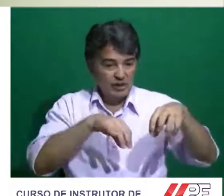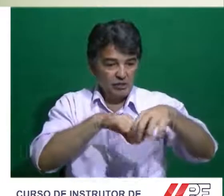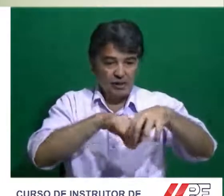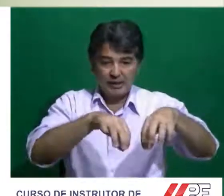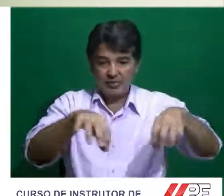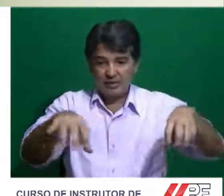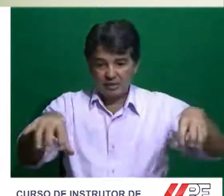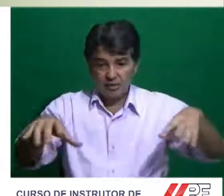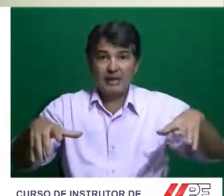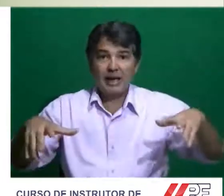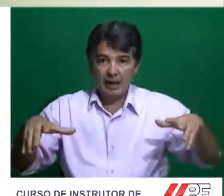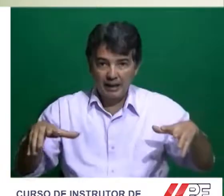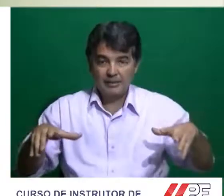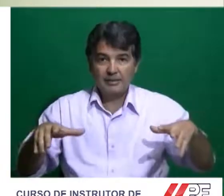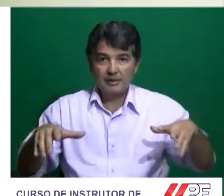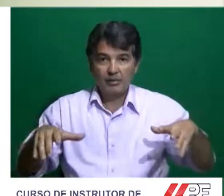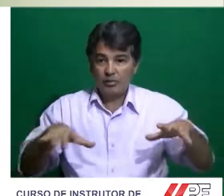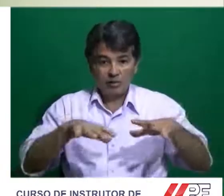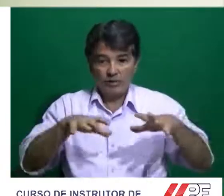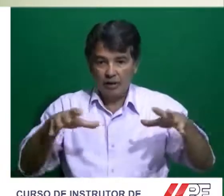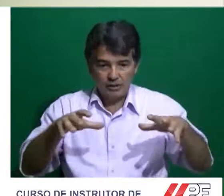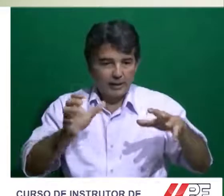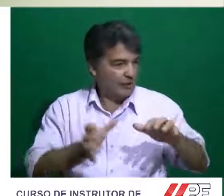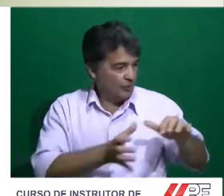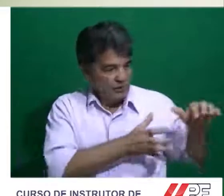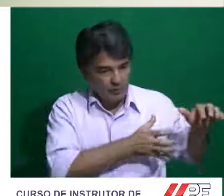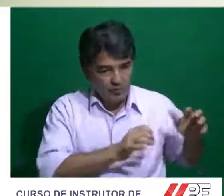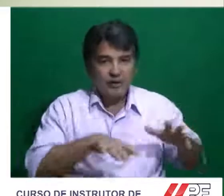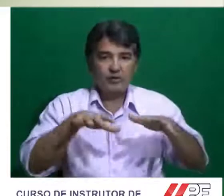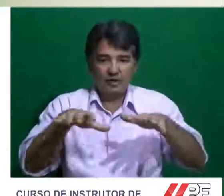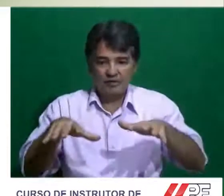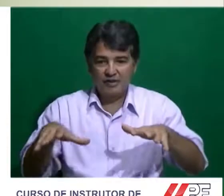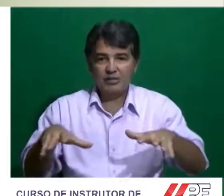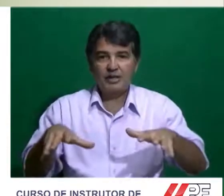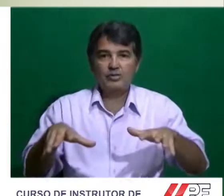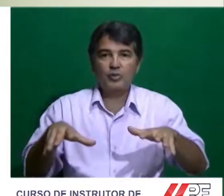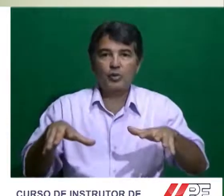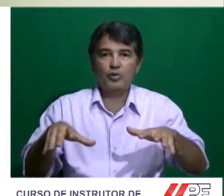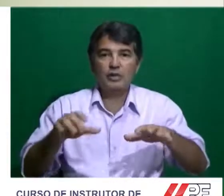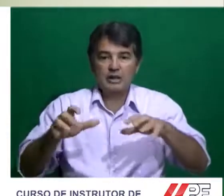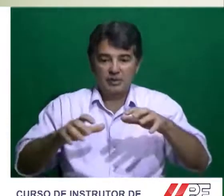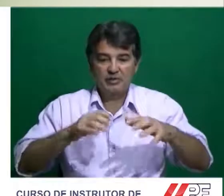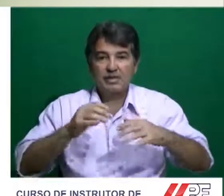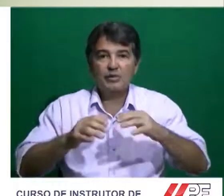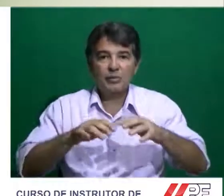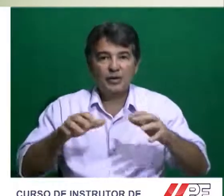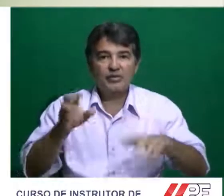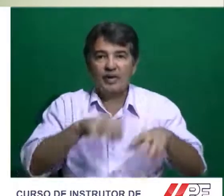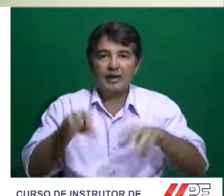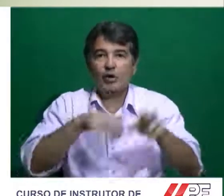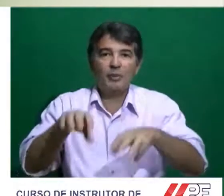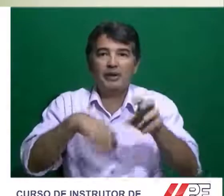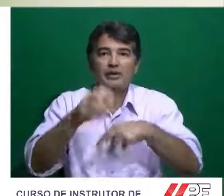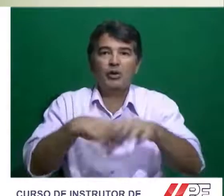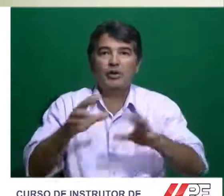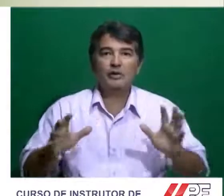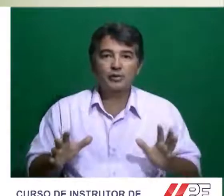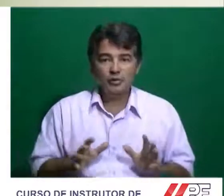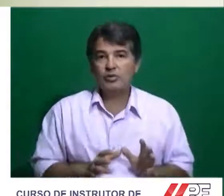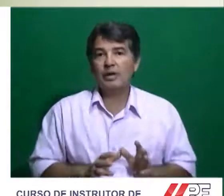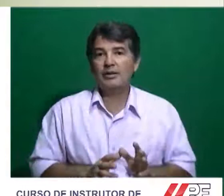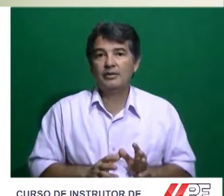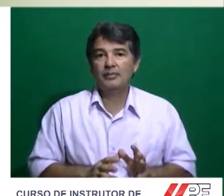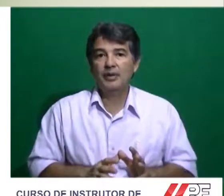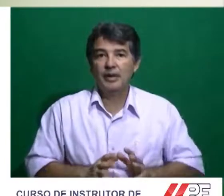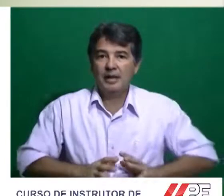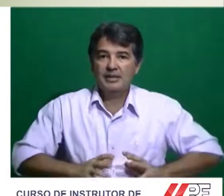distribuindo cada um e da ar. Quando estiver lotado, puxa para um canto e vai fazendo mais um pouco. Mas você não pode ficar atropelando e colocando